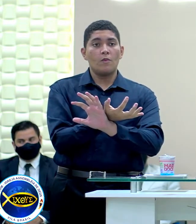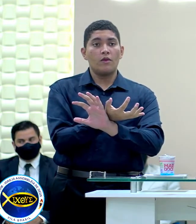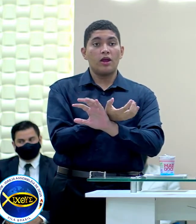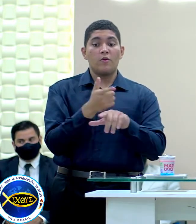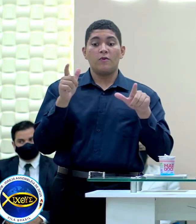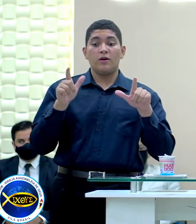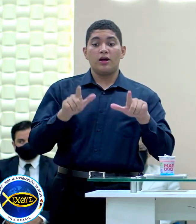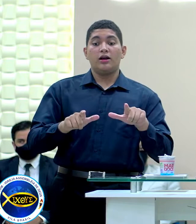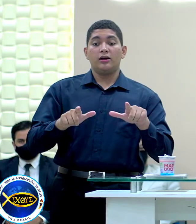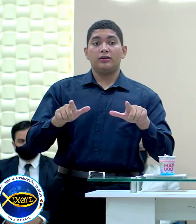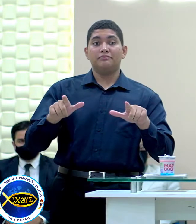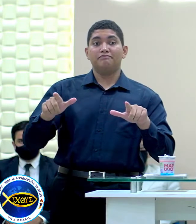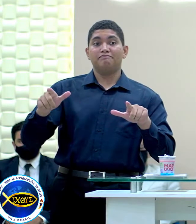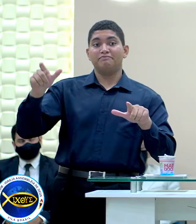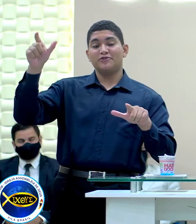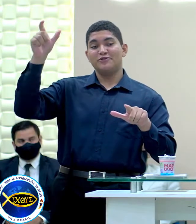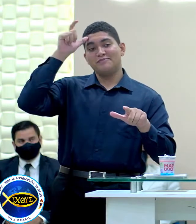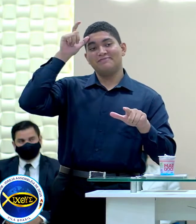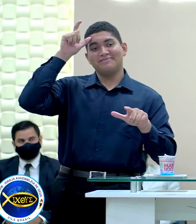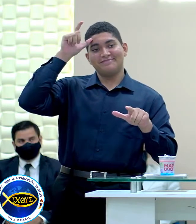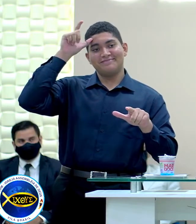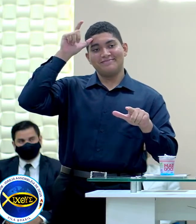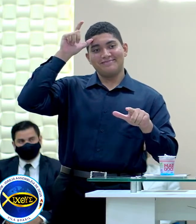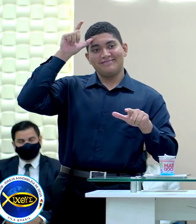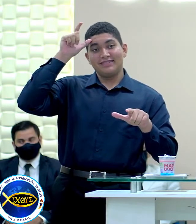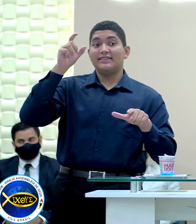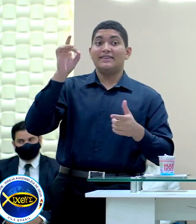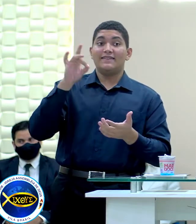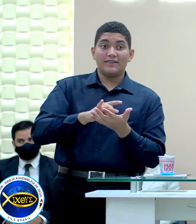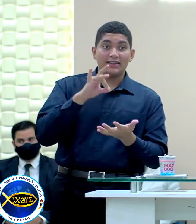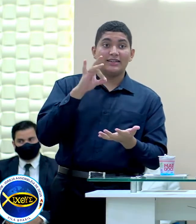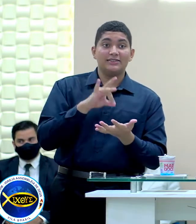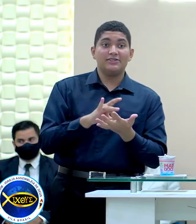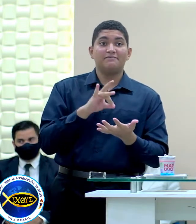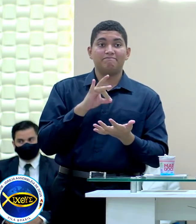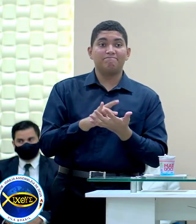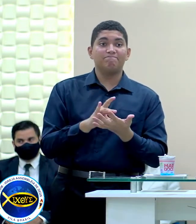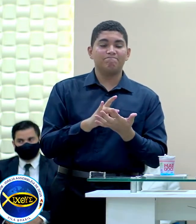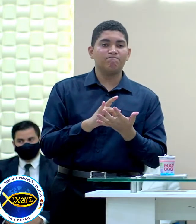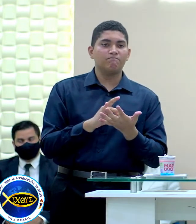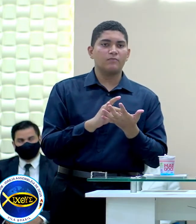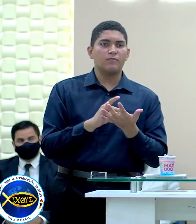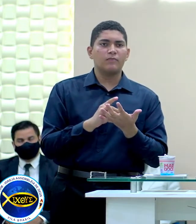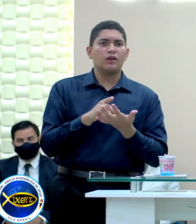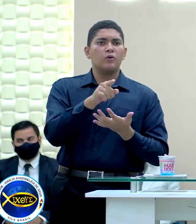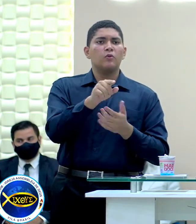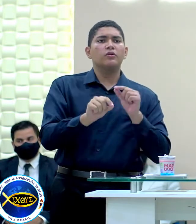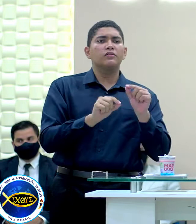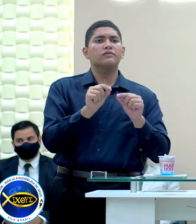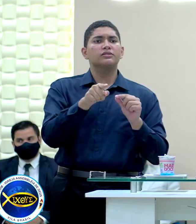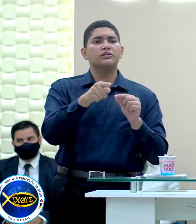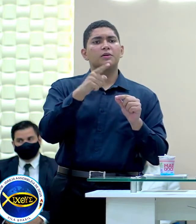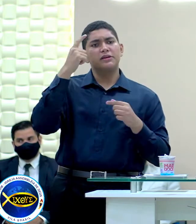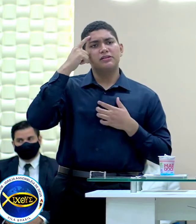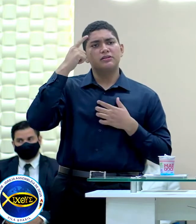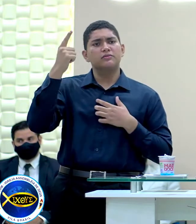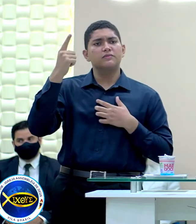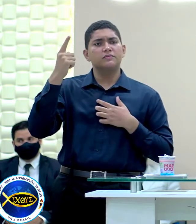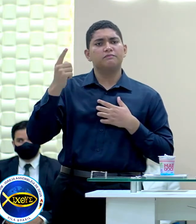oficina do cão. E é verdade. No que você está pensando?